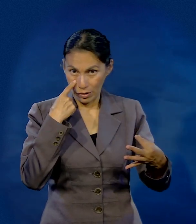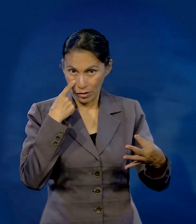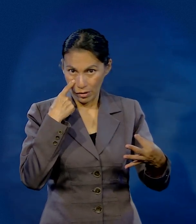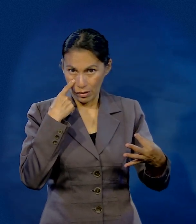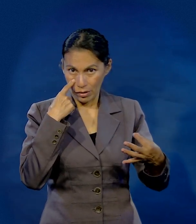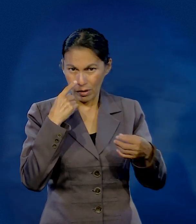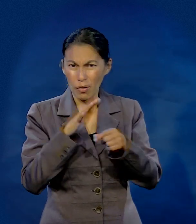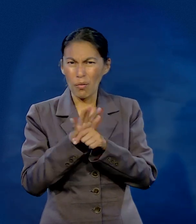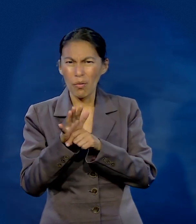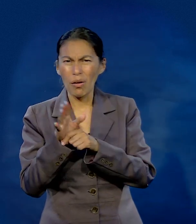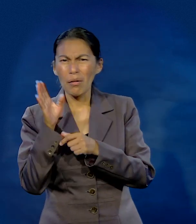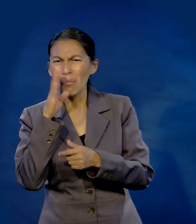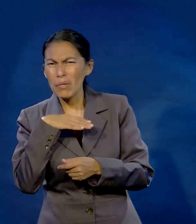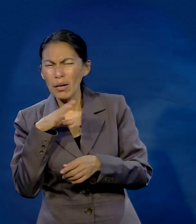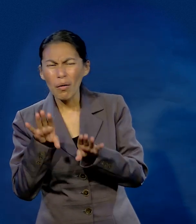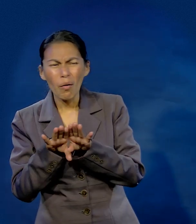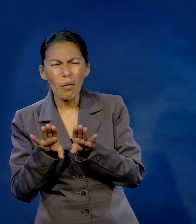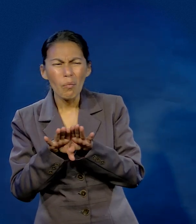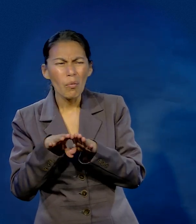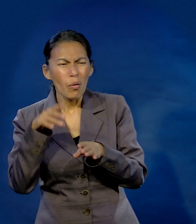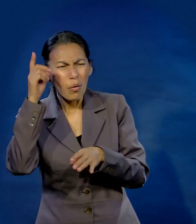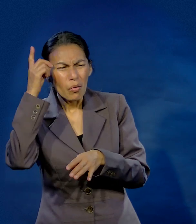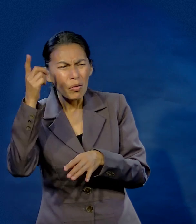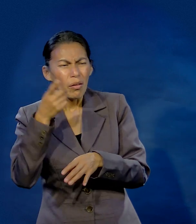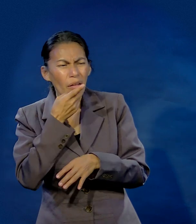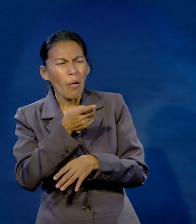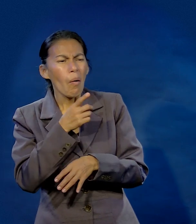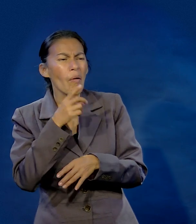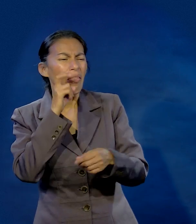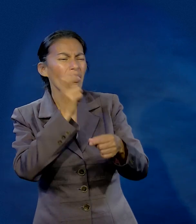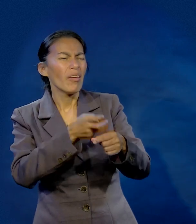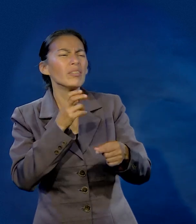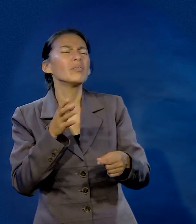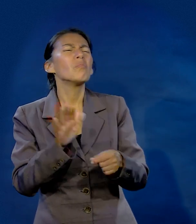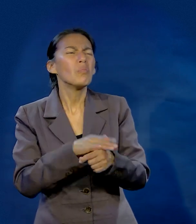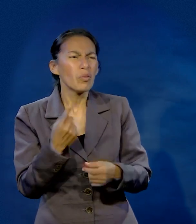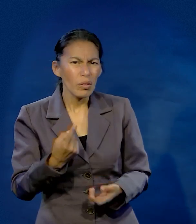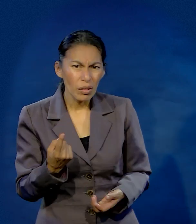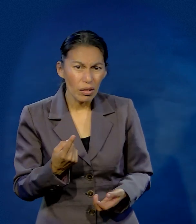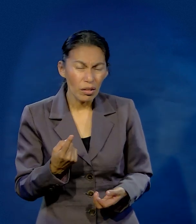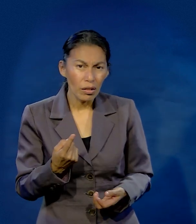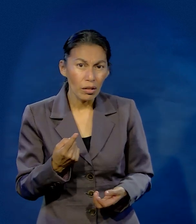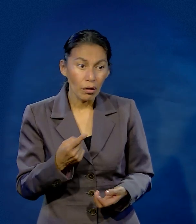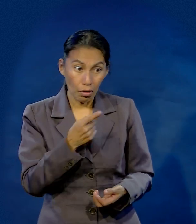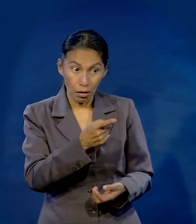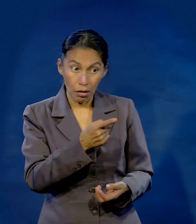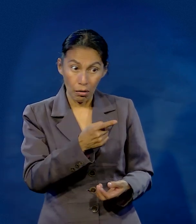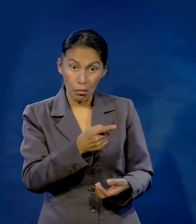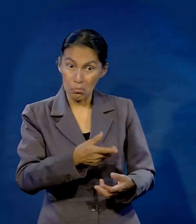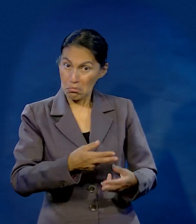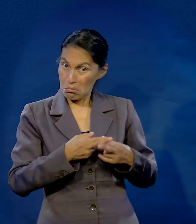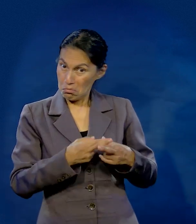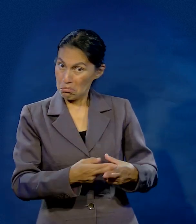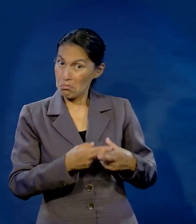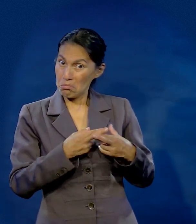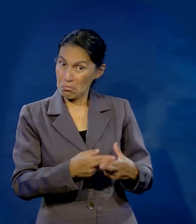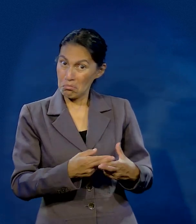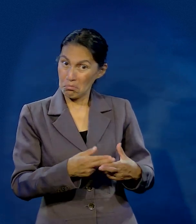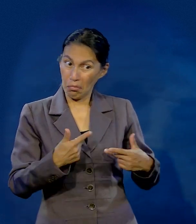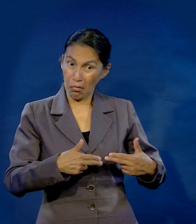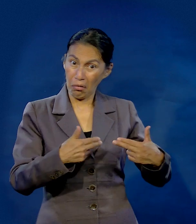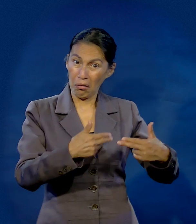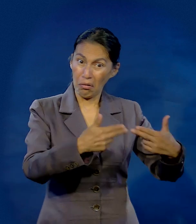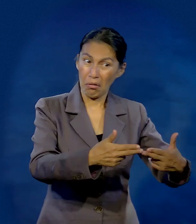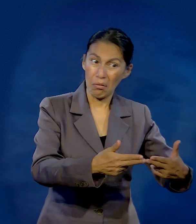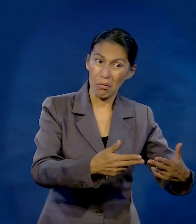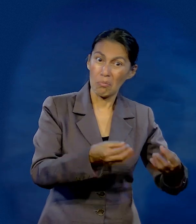los echará Qué cosa a perder él usó la prosperidad que tenía para mal